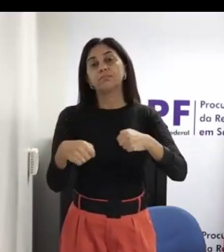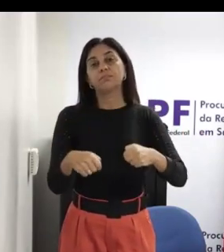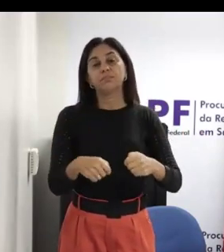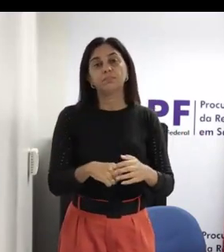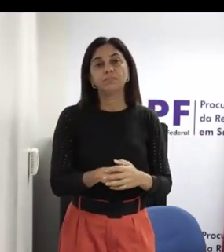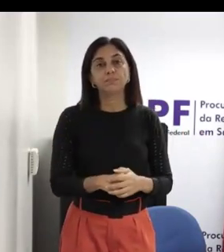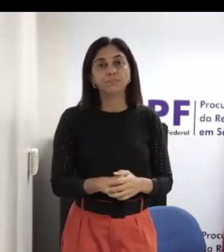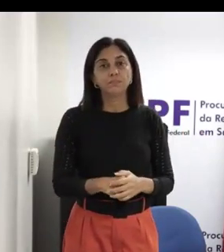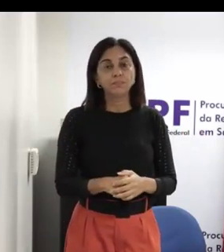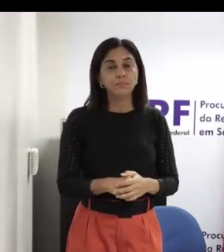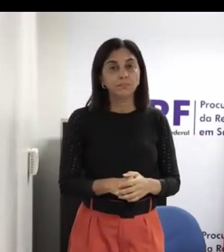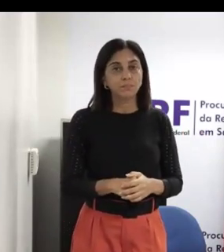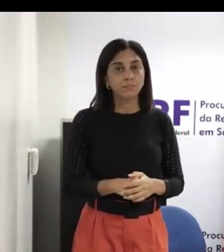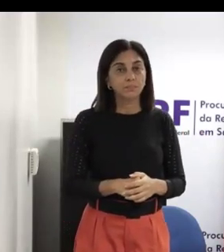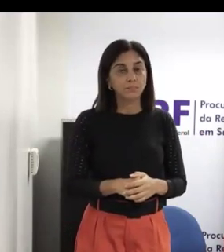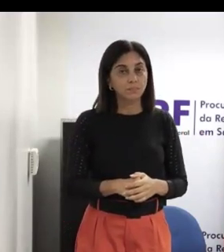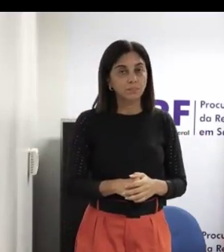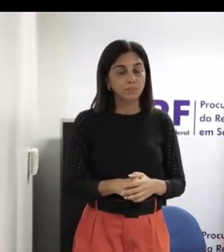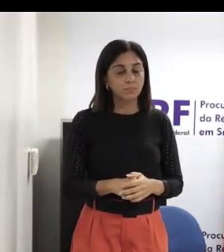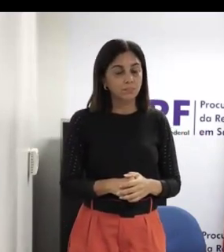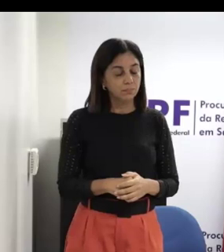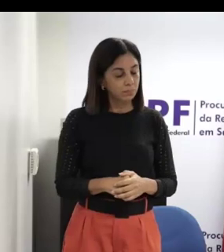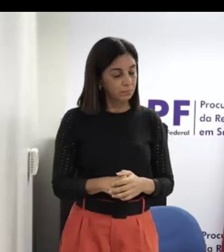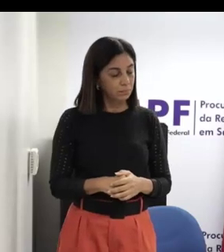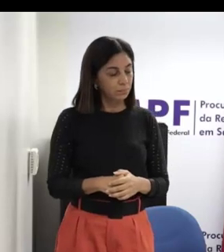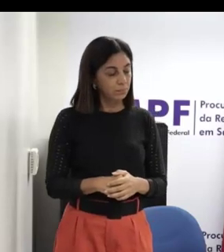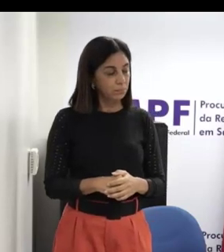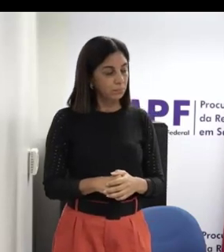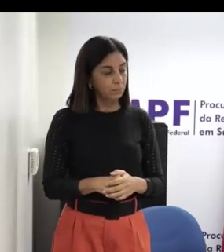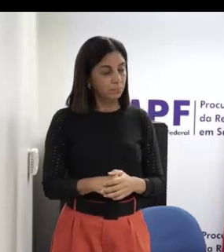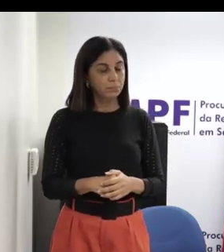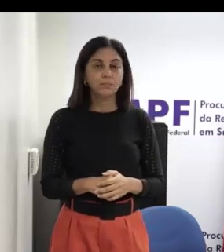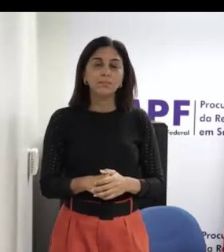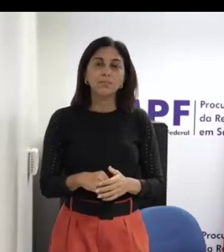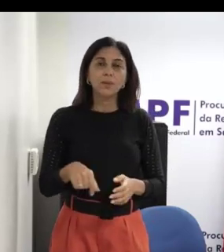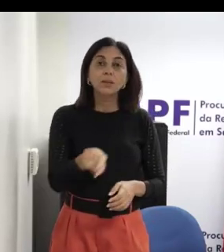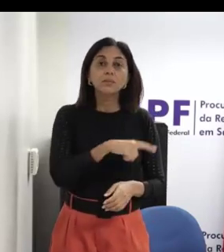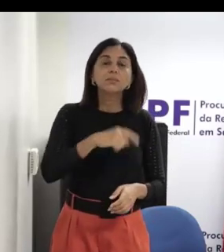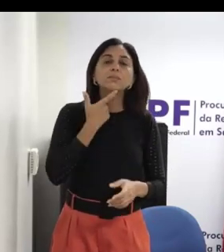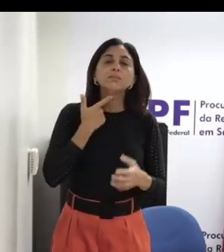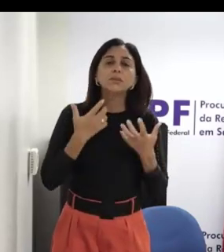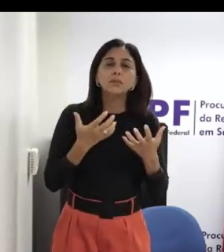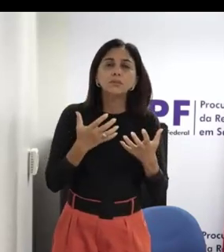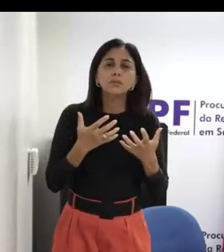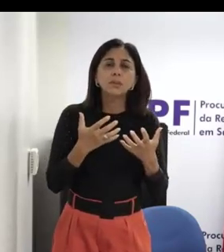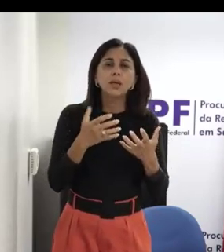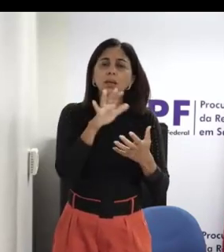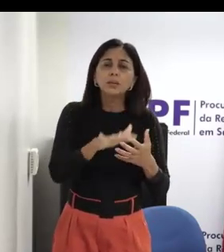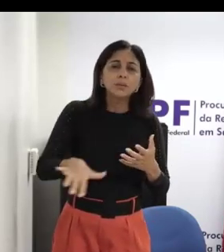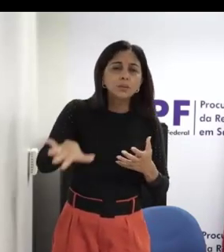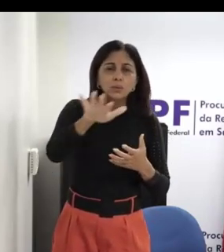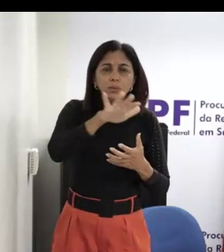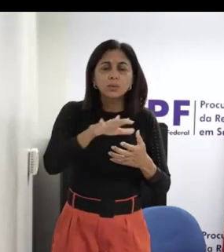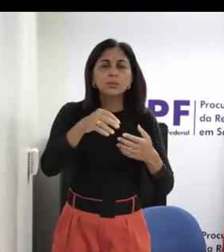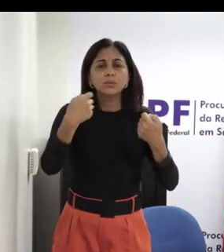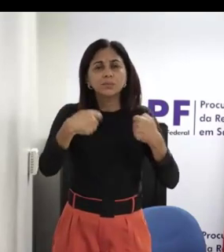nosso dever verde de proteção conforme nosso dever de obter Justiça então a pergunta que o colega fez não é